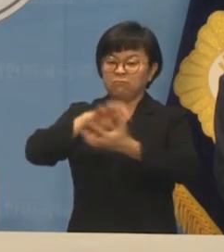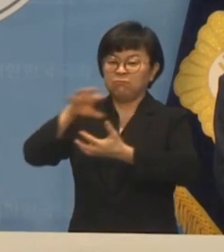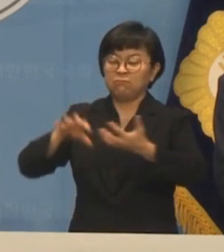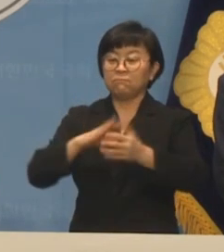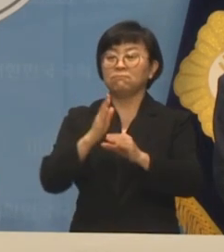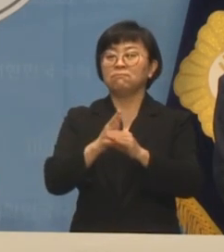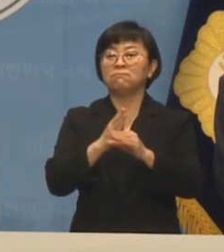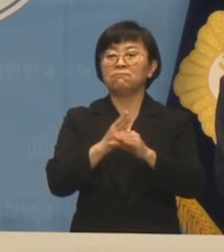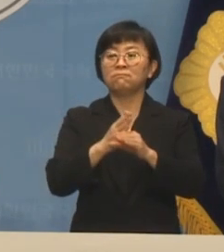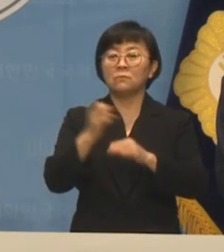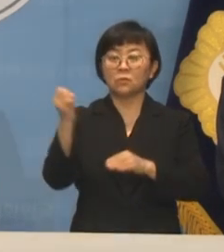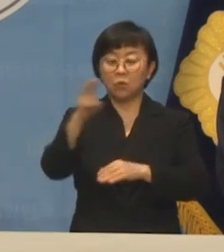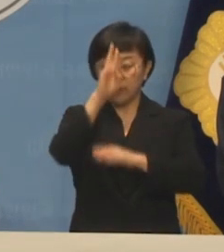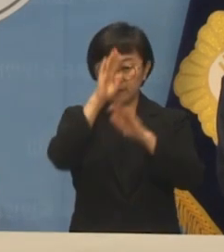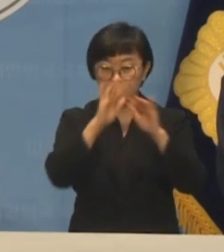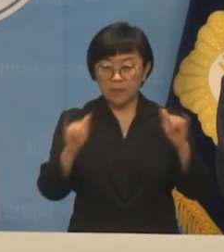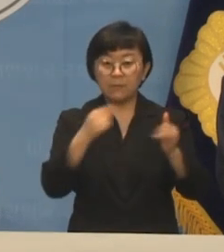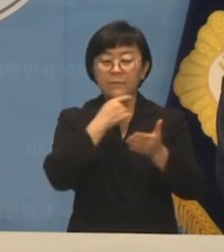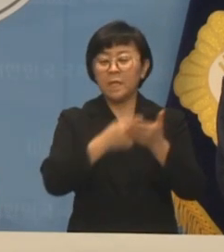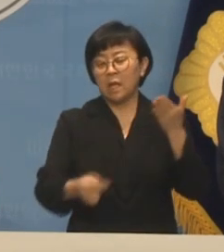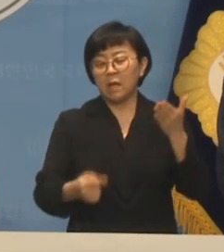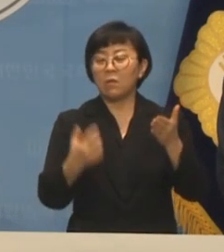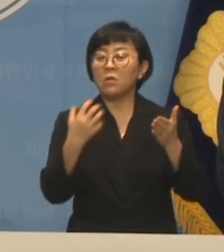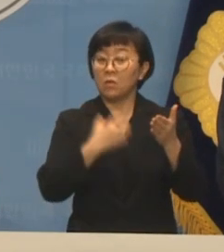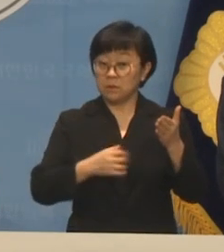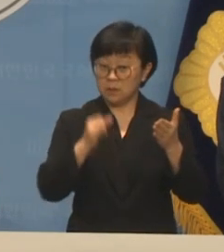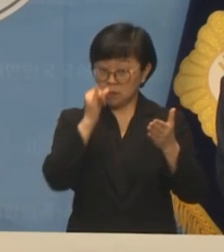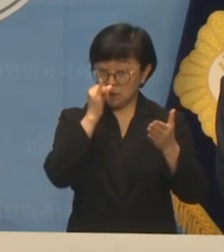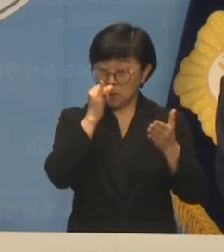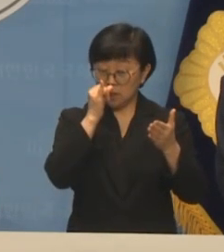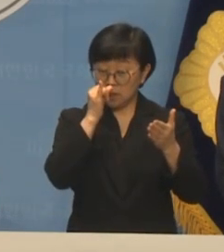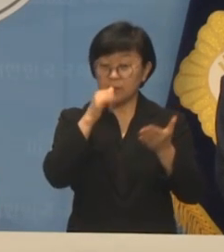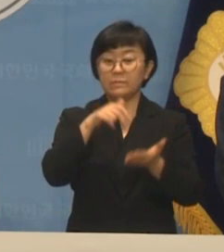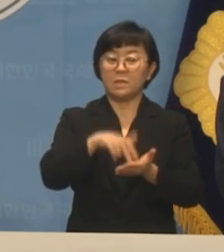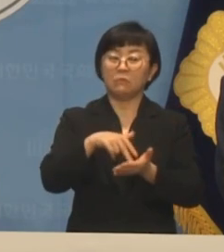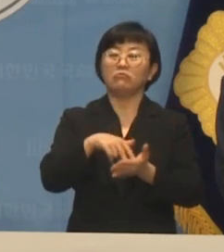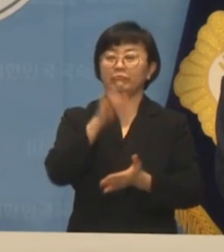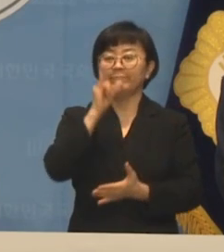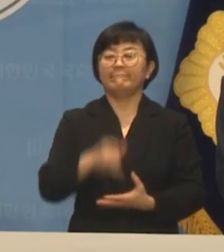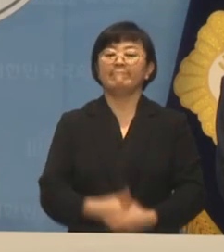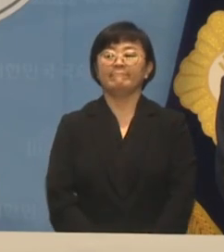혼란스러워지고 있고 또 환자들 피해가 우려된다라는 우려의 목소리가 높습니다.